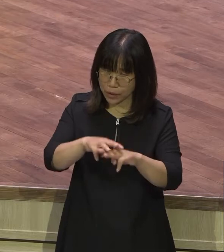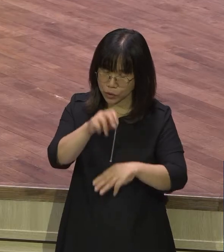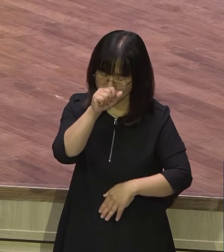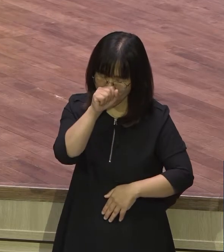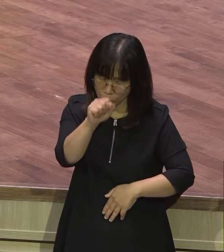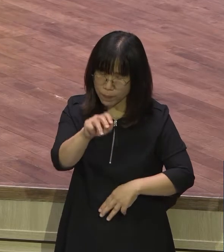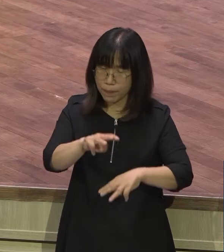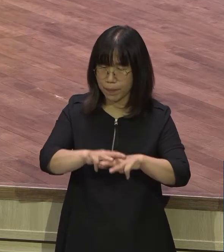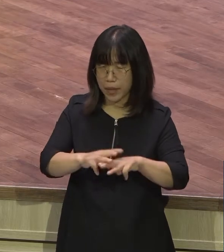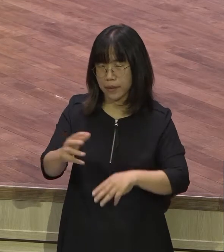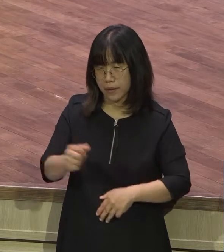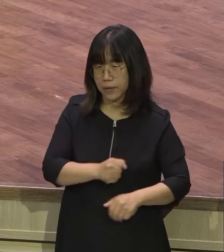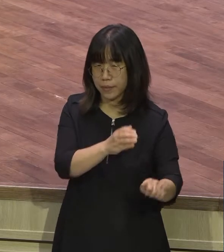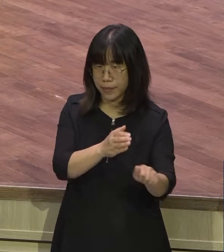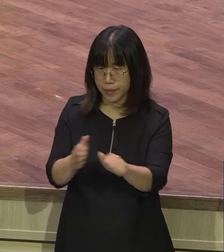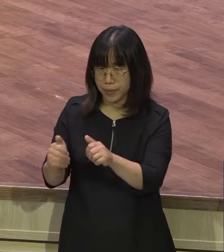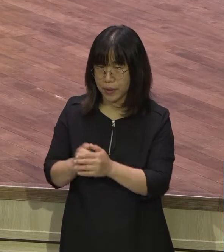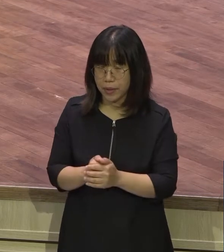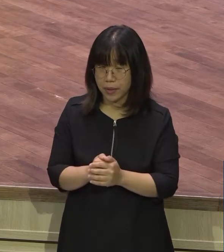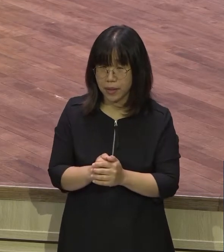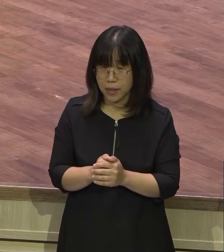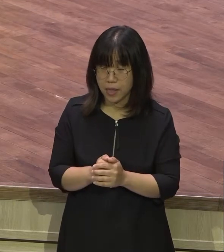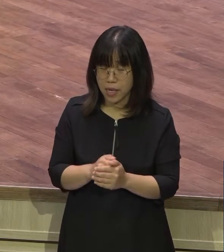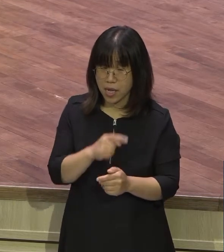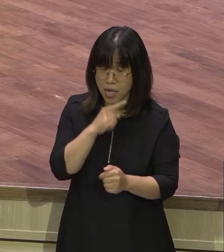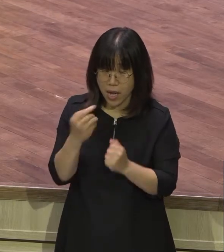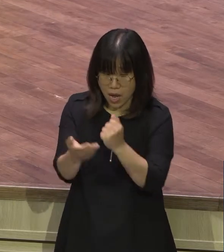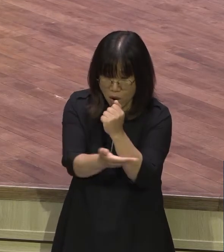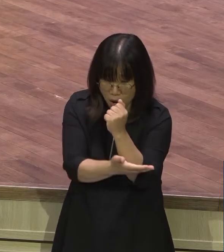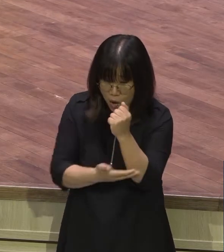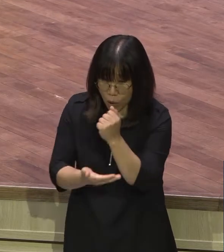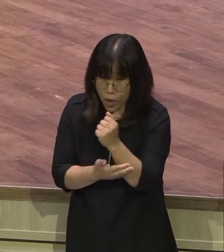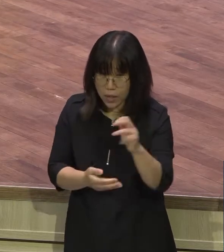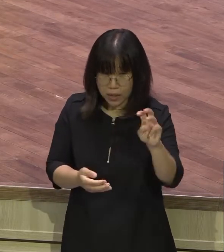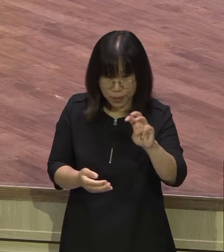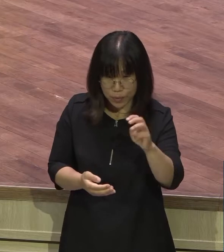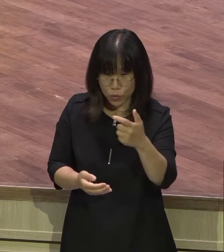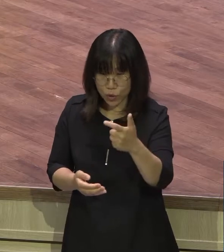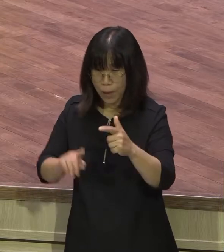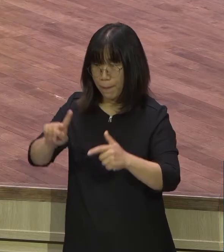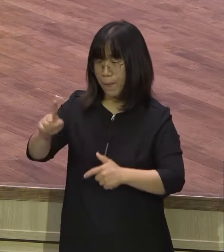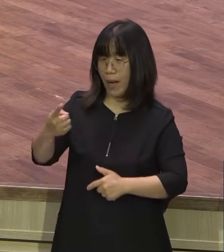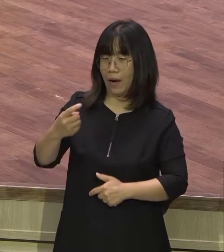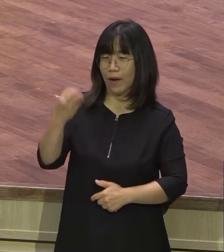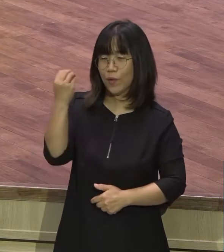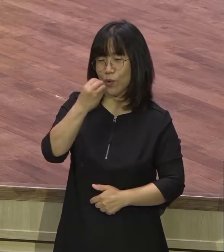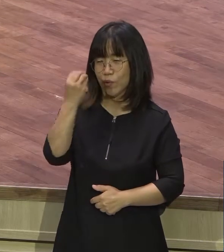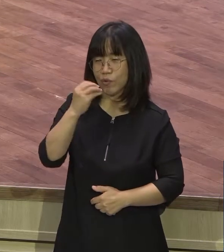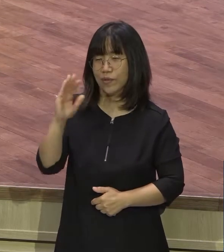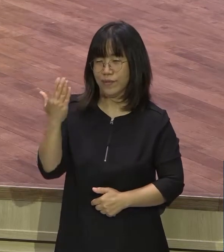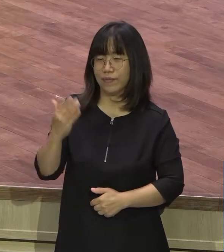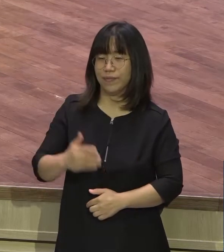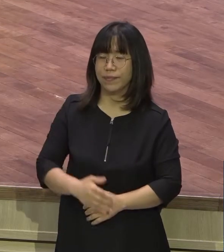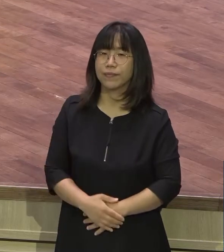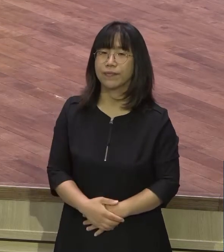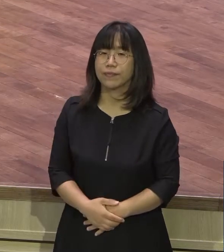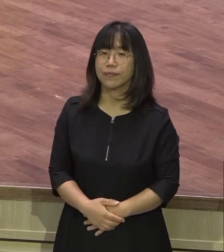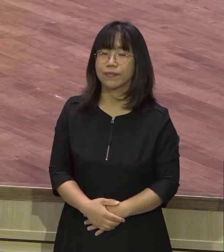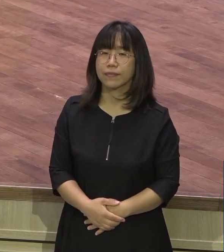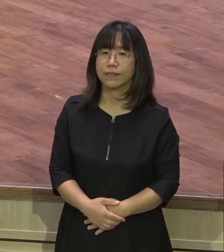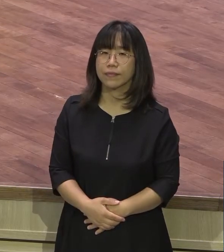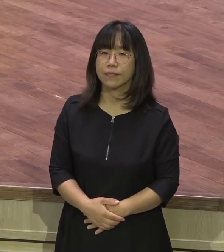바랍니다 그러면 어떻게 30배 60배 100배 결실을 맺느니라 100배 결실을 맺는 거예요